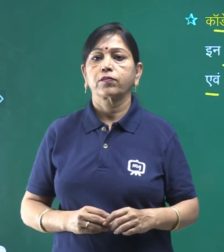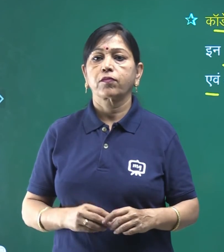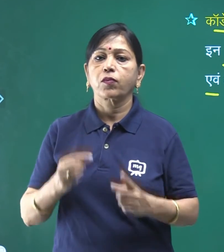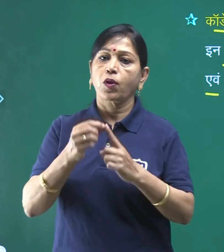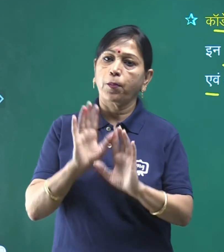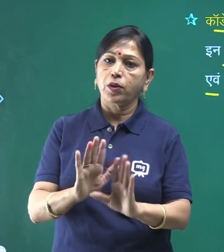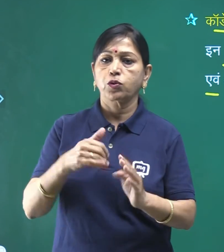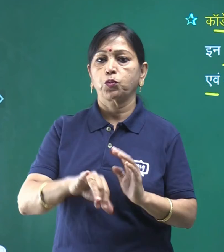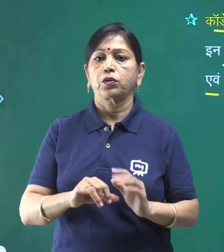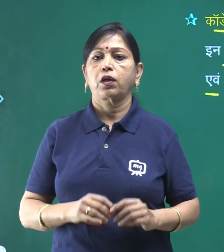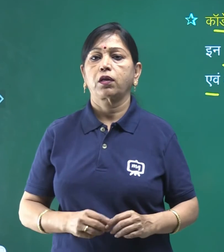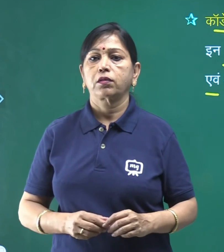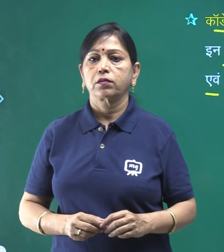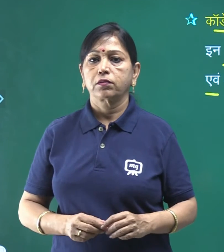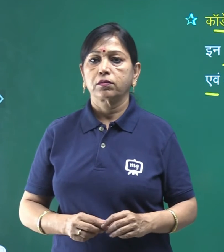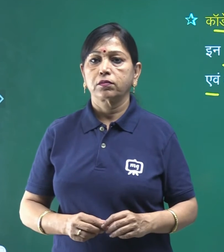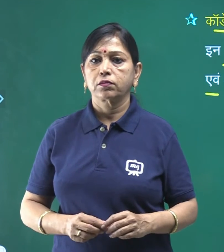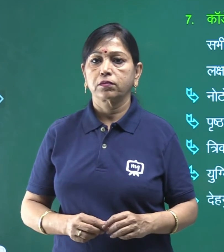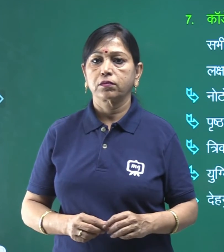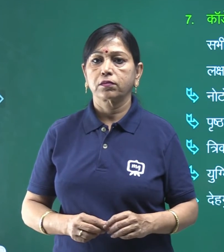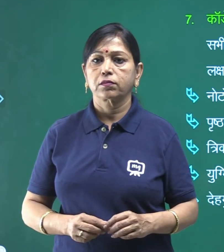पाया जाता है।